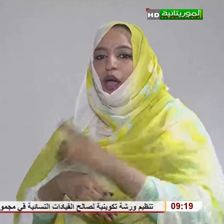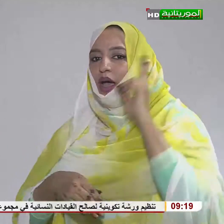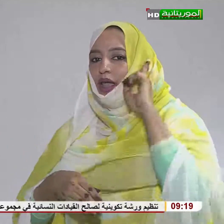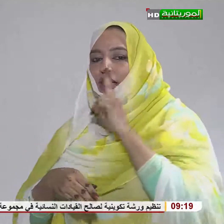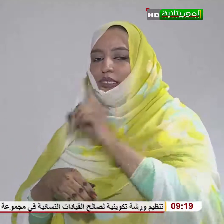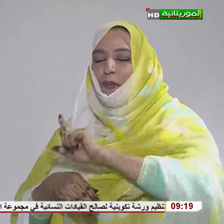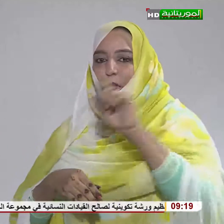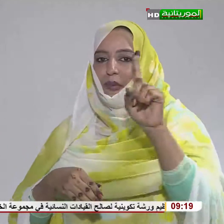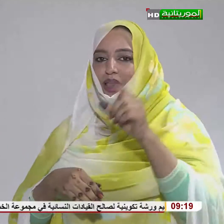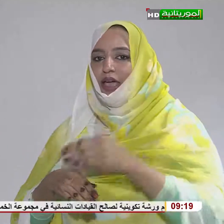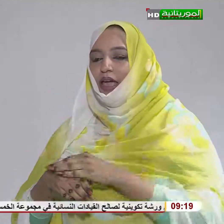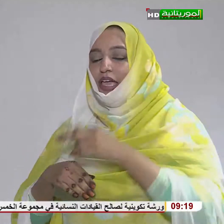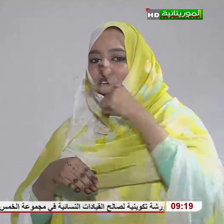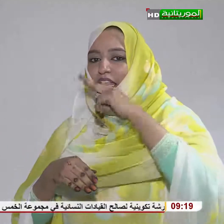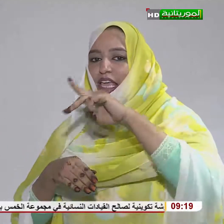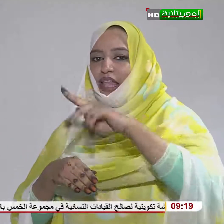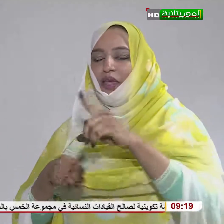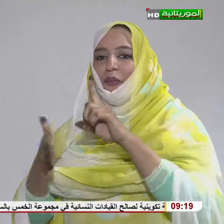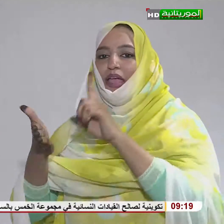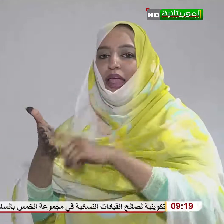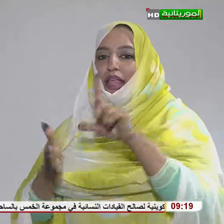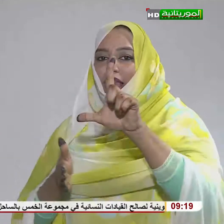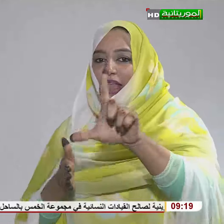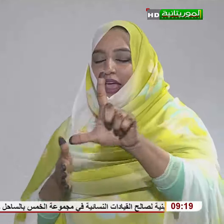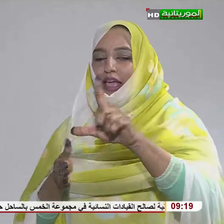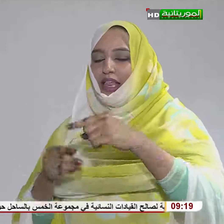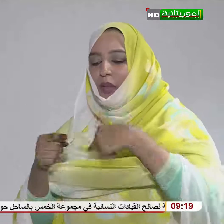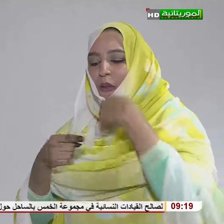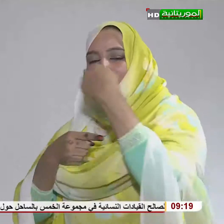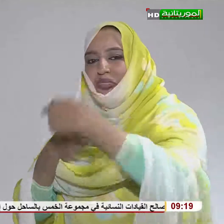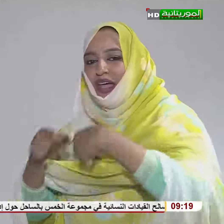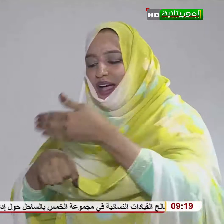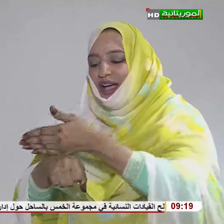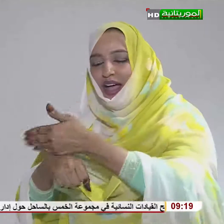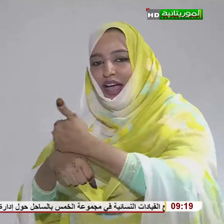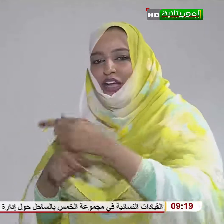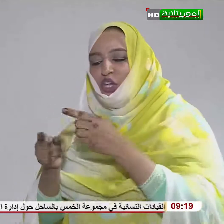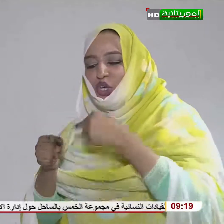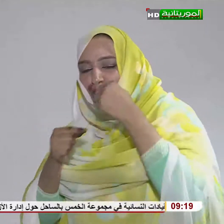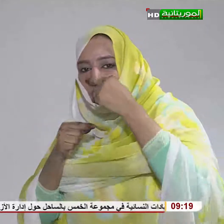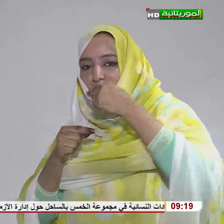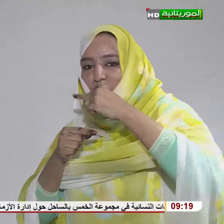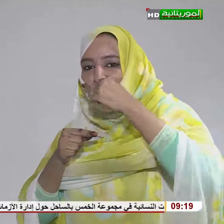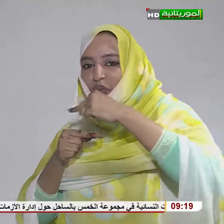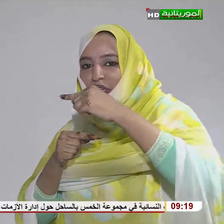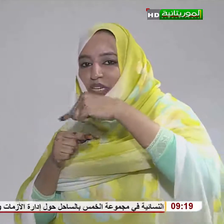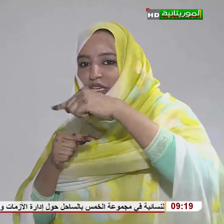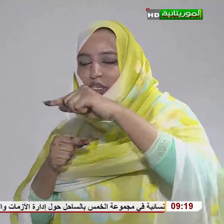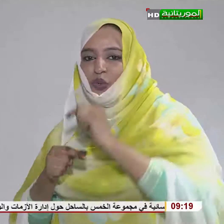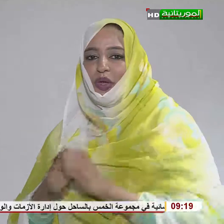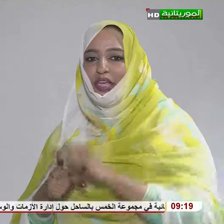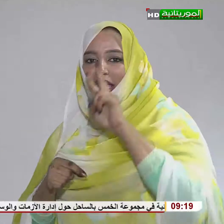ناتجا عن بعض الأسباب المختلفة والتي تؤثر على تطوير المخ الطبيعي لمهارات التواصل